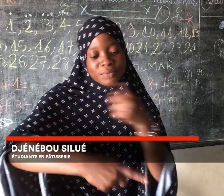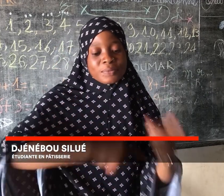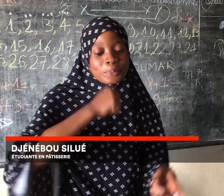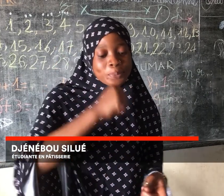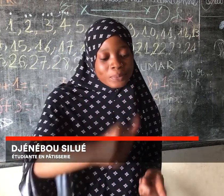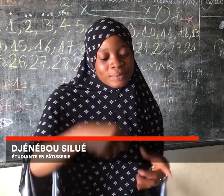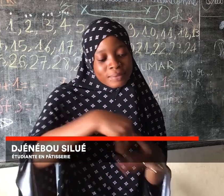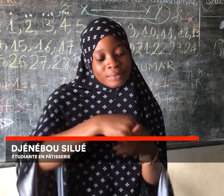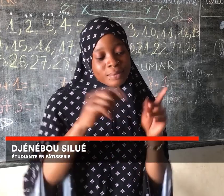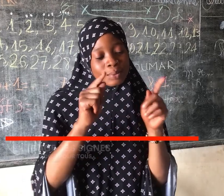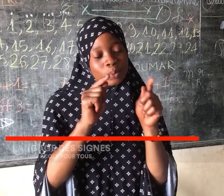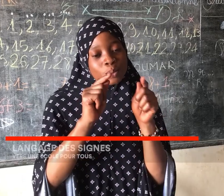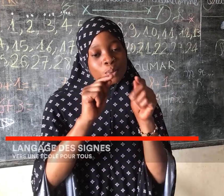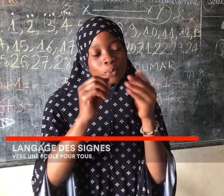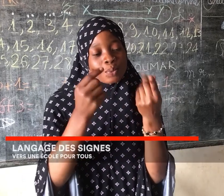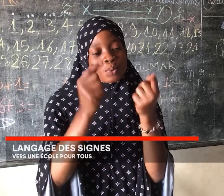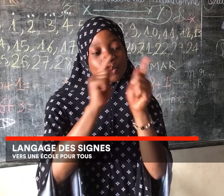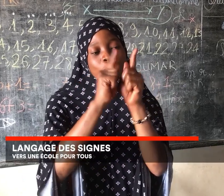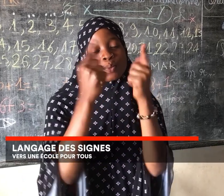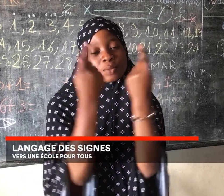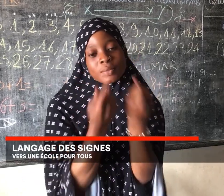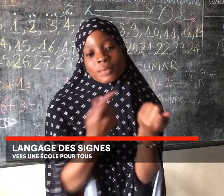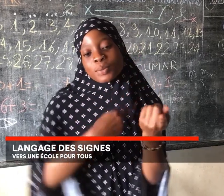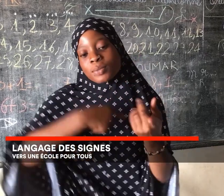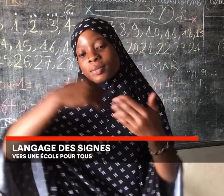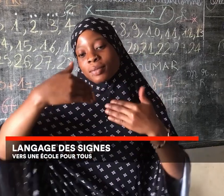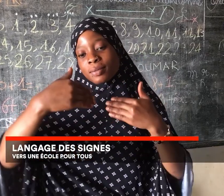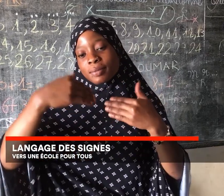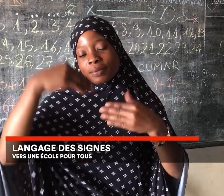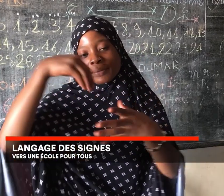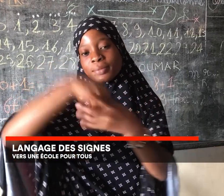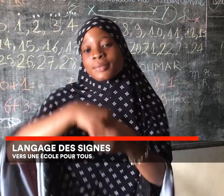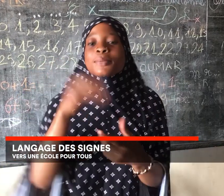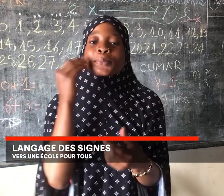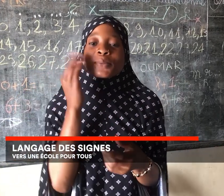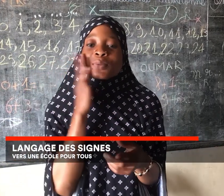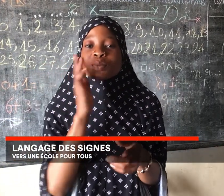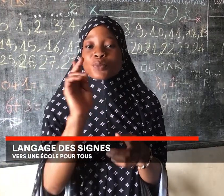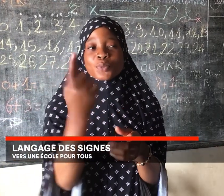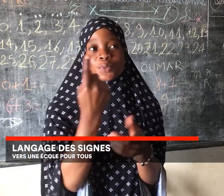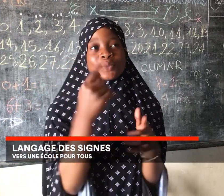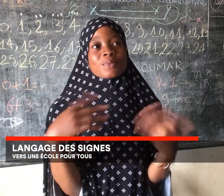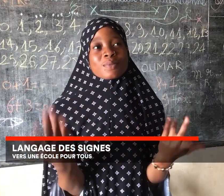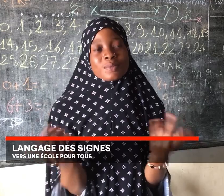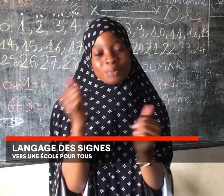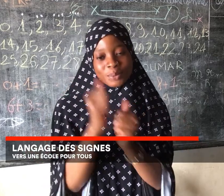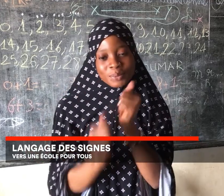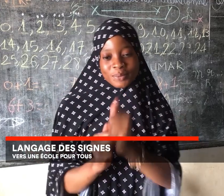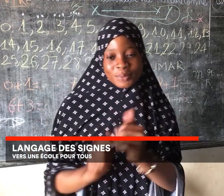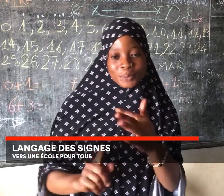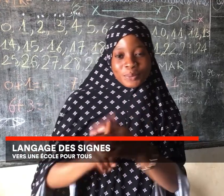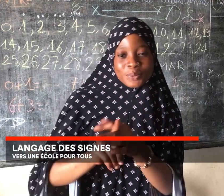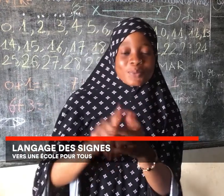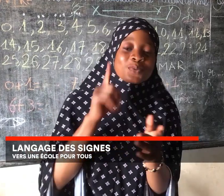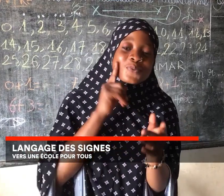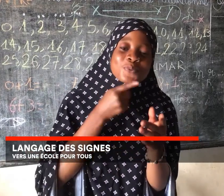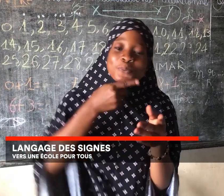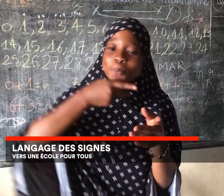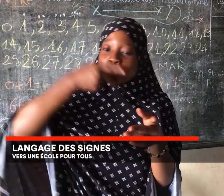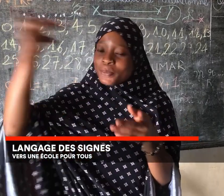pas d'abord au niveau de la santé sexuelle et reproductive ce qui me concerne en tant que femme et déjà depuis la maison